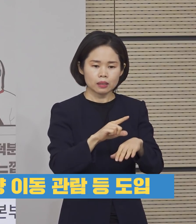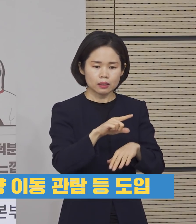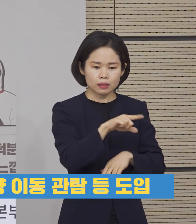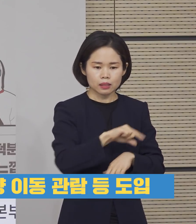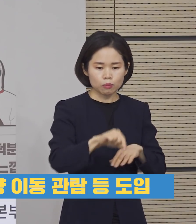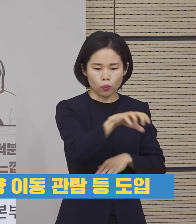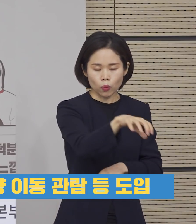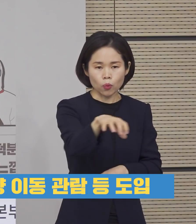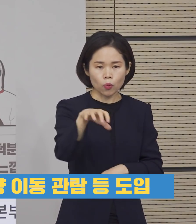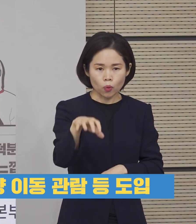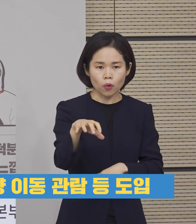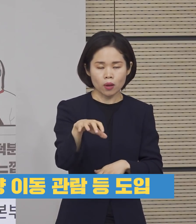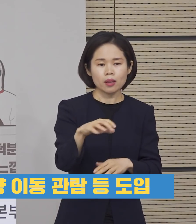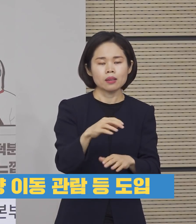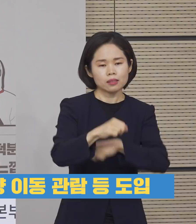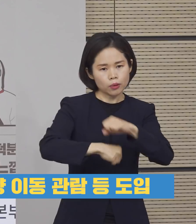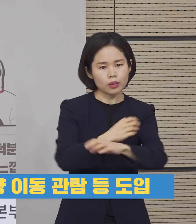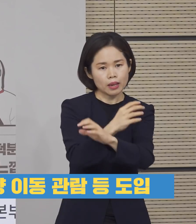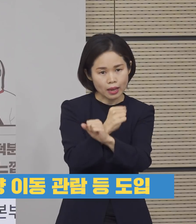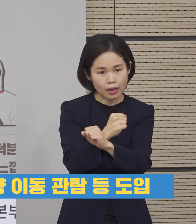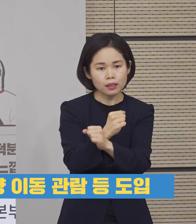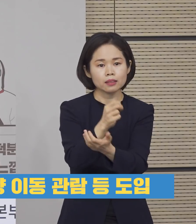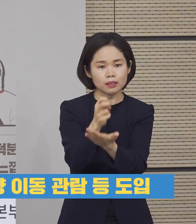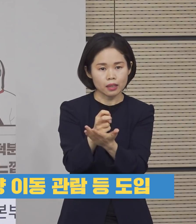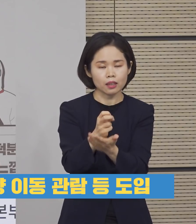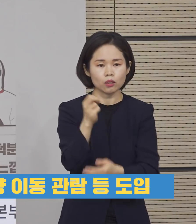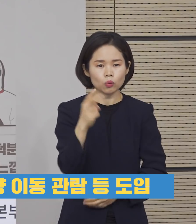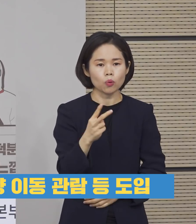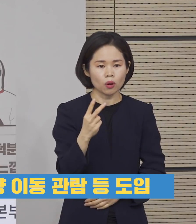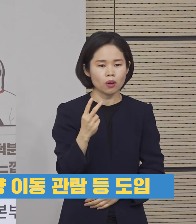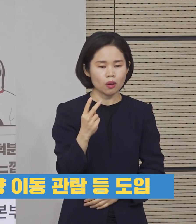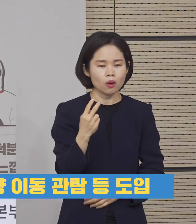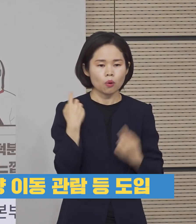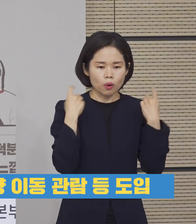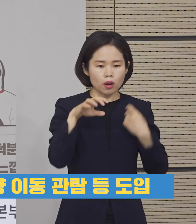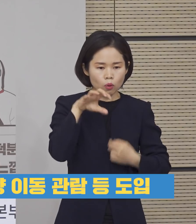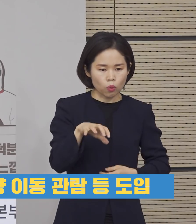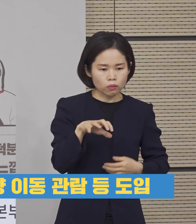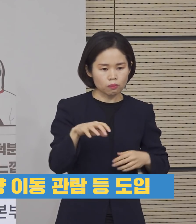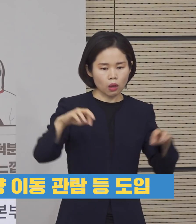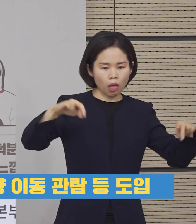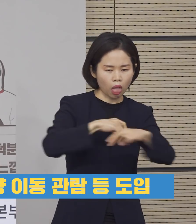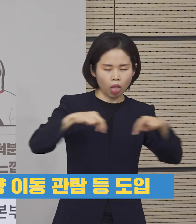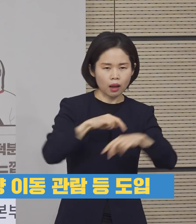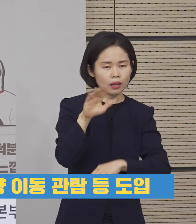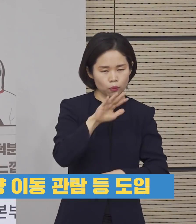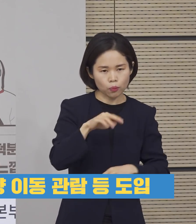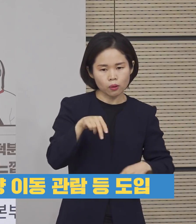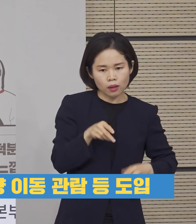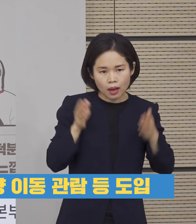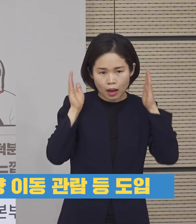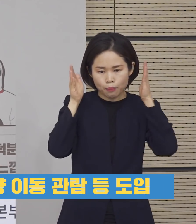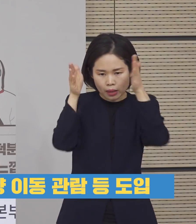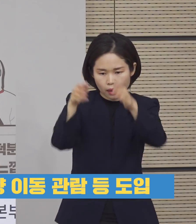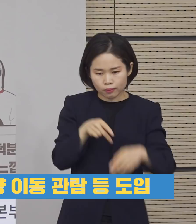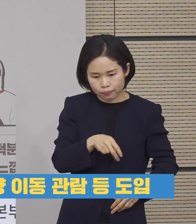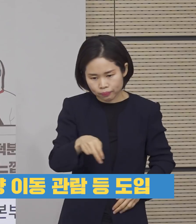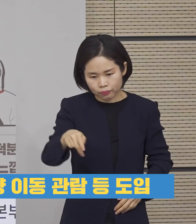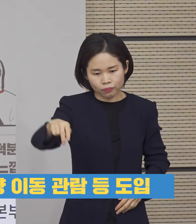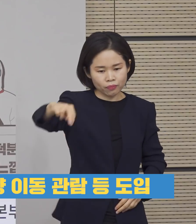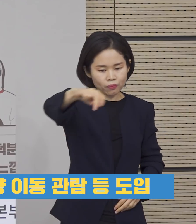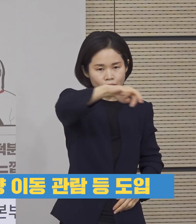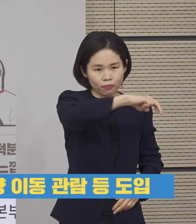함께 지역 자율적으로 관광시설 예약제, 관광지 내의 한 방향 관람 동선